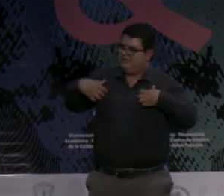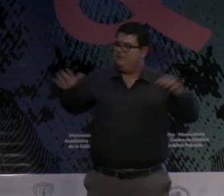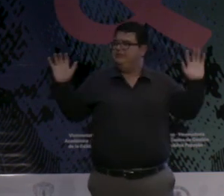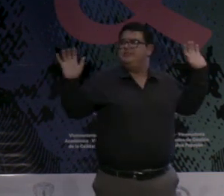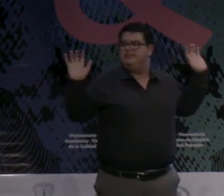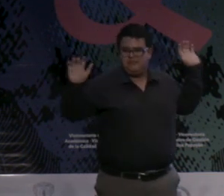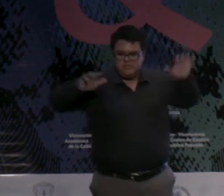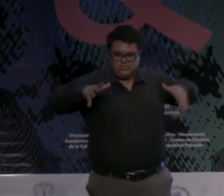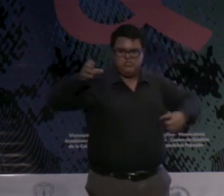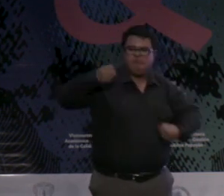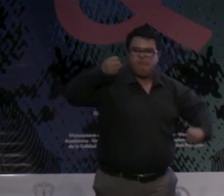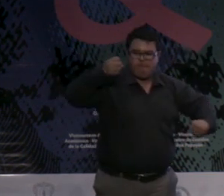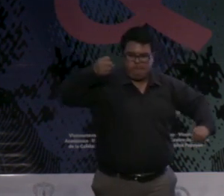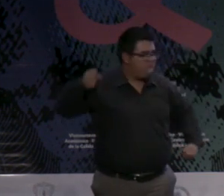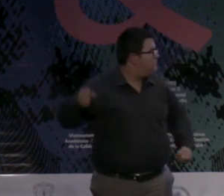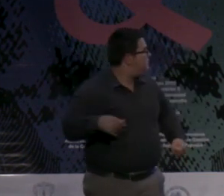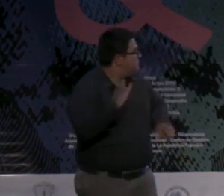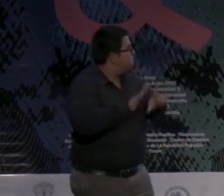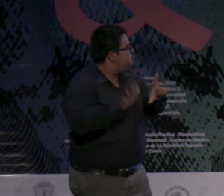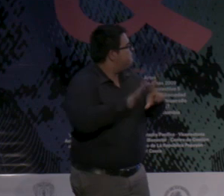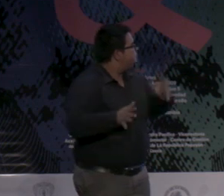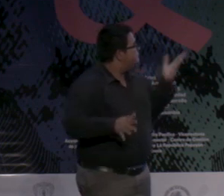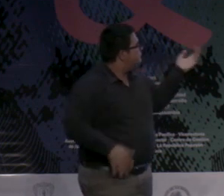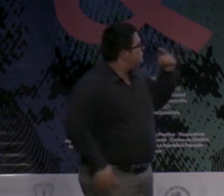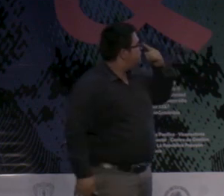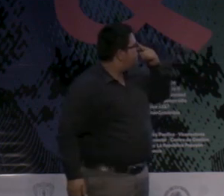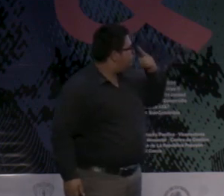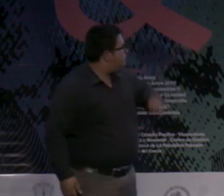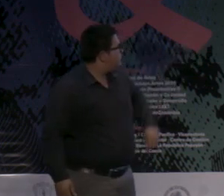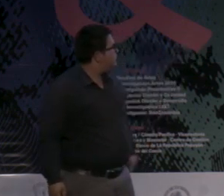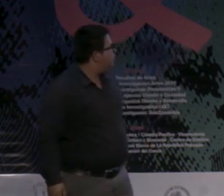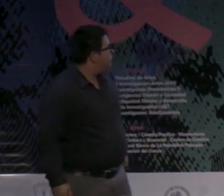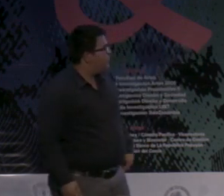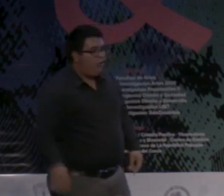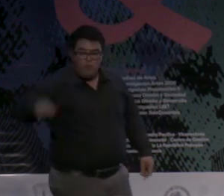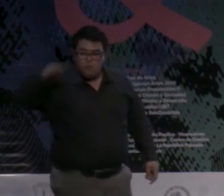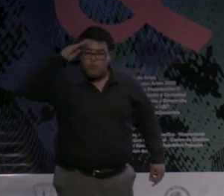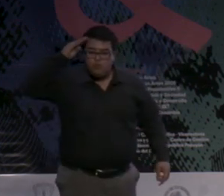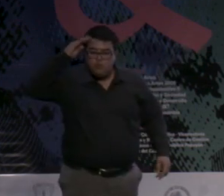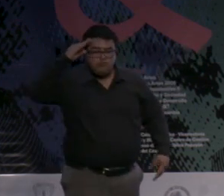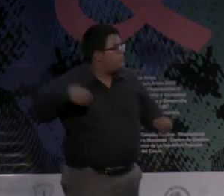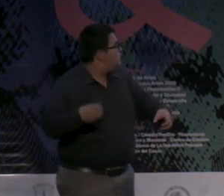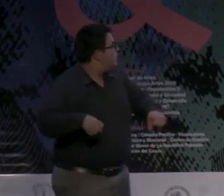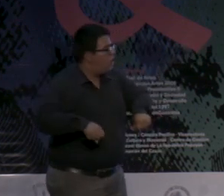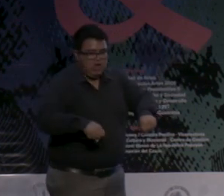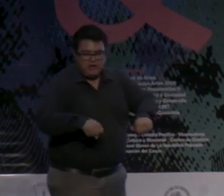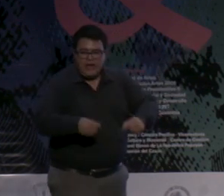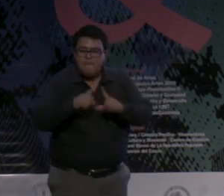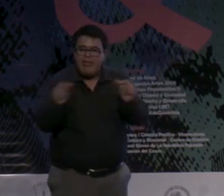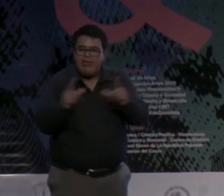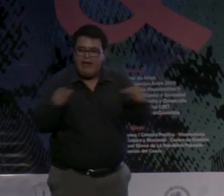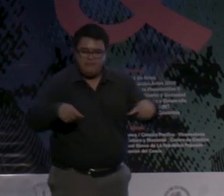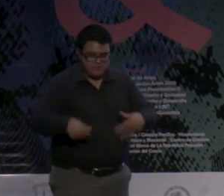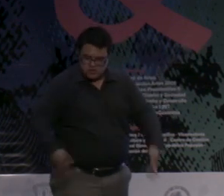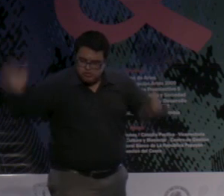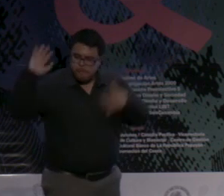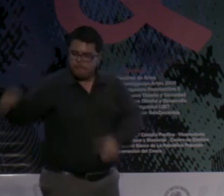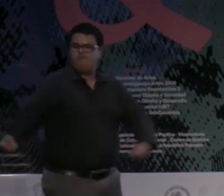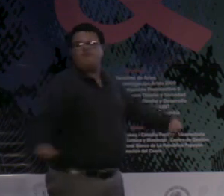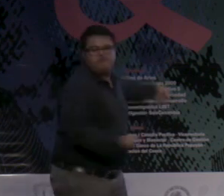desactivación. Esta es una foto de los enfrentamientos estudiantiles en la Javeriana, en la cual el ESMAD, y podemos ver el terror de